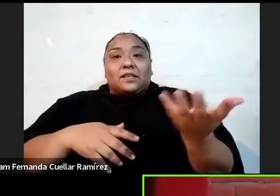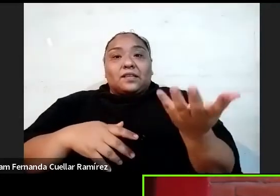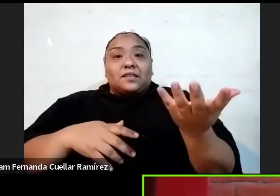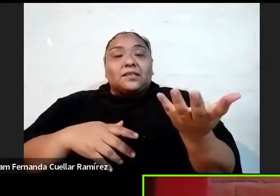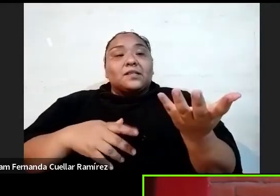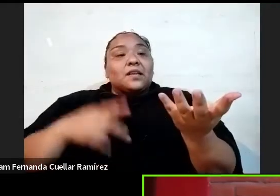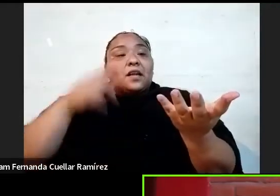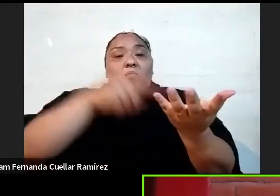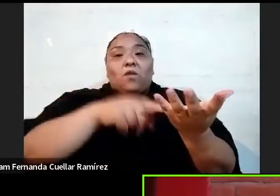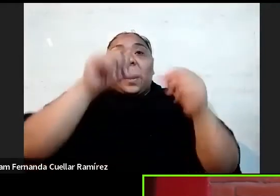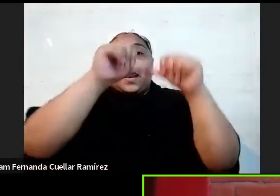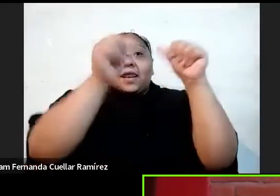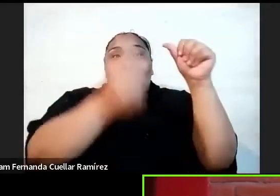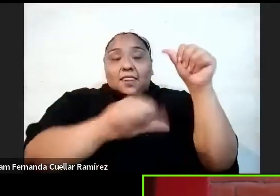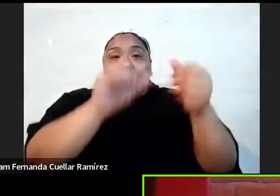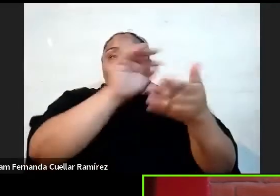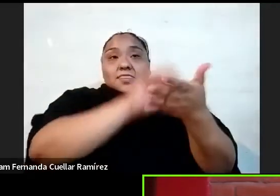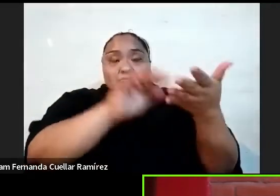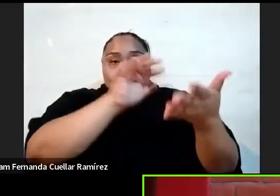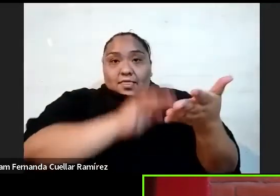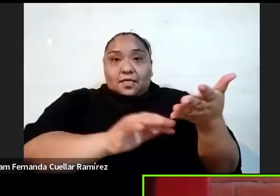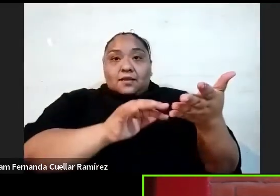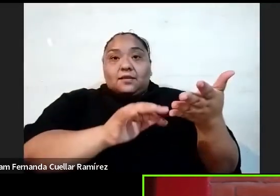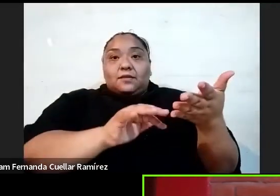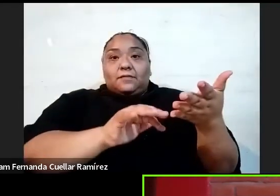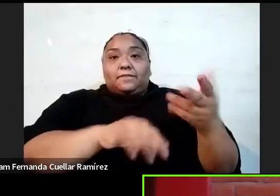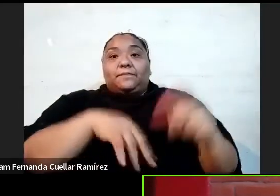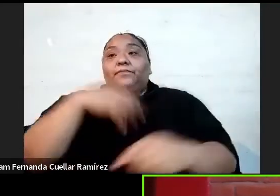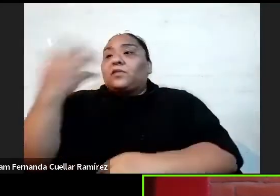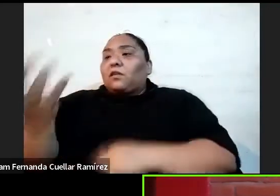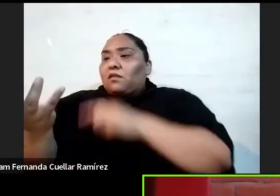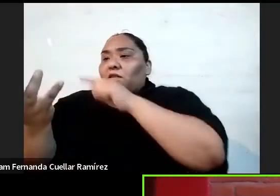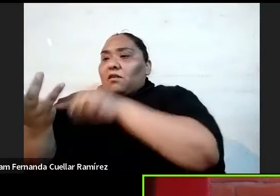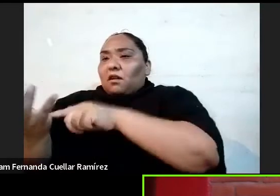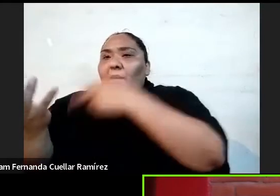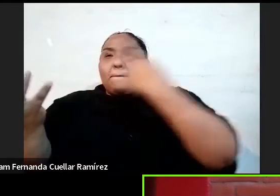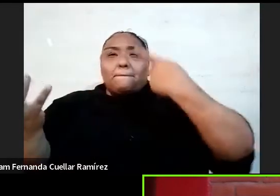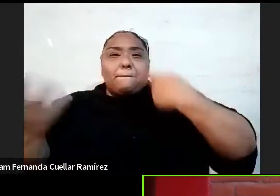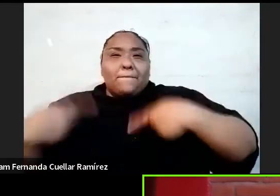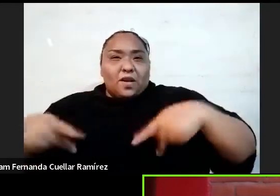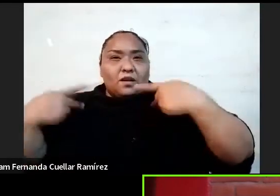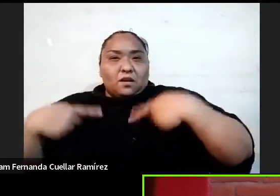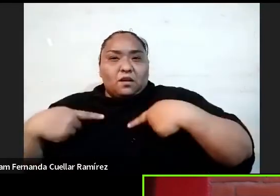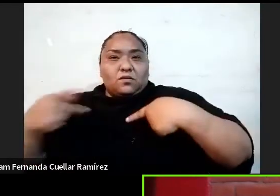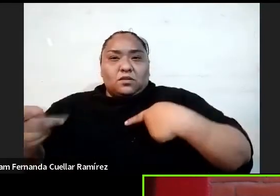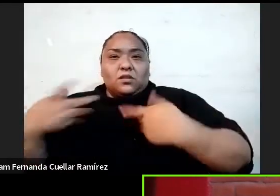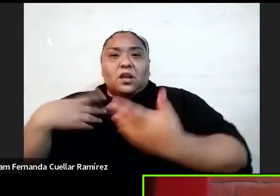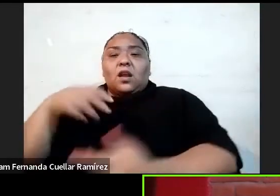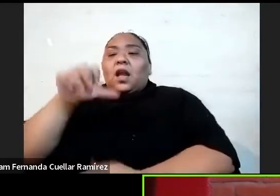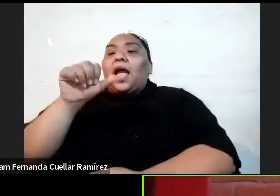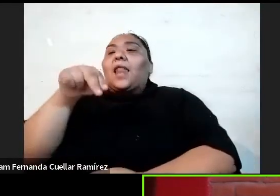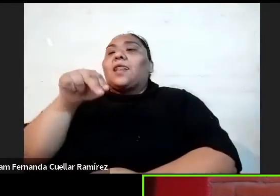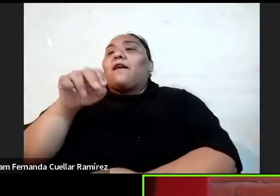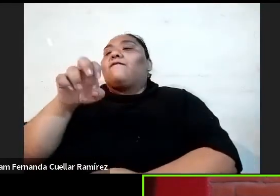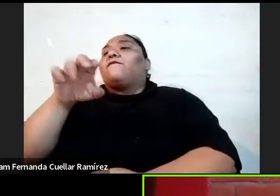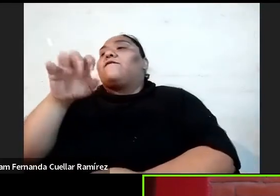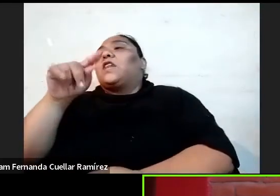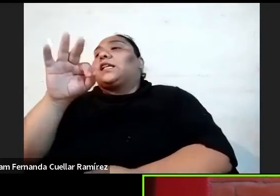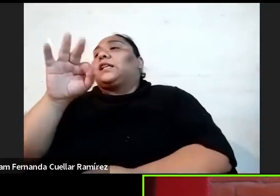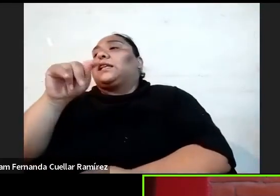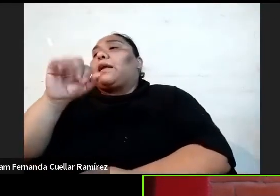las artes literarias, y crear un personaje que en este caso pues, se llama